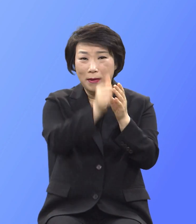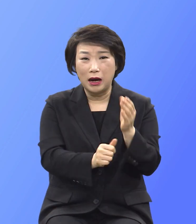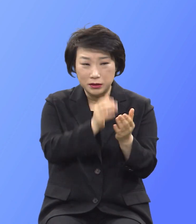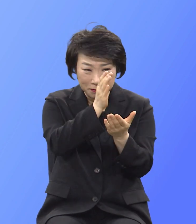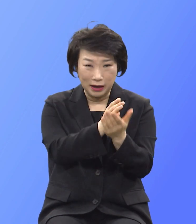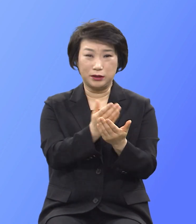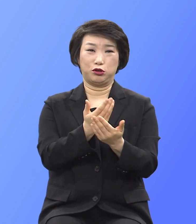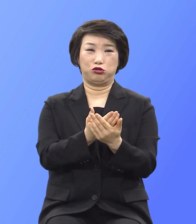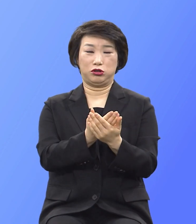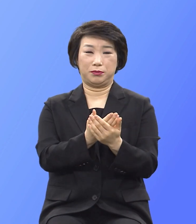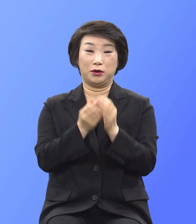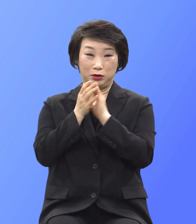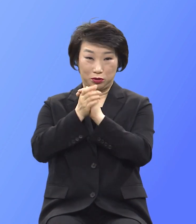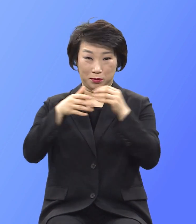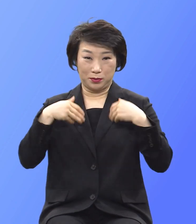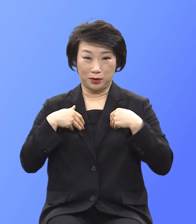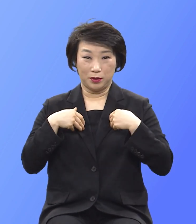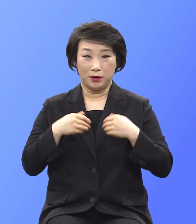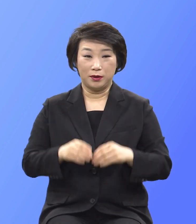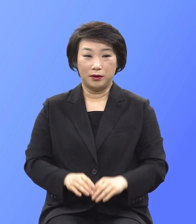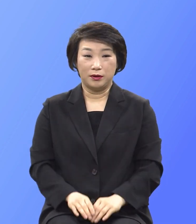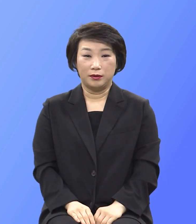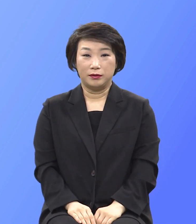미혹당하지 않게 하옵소서.